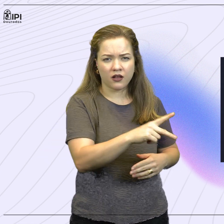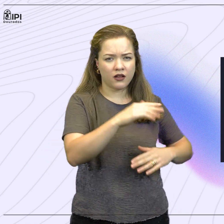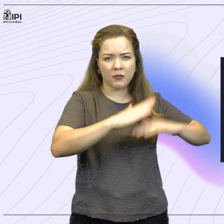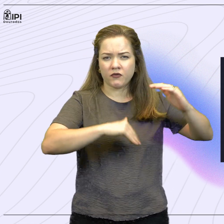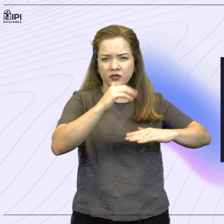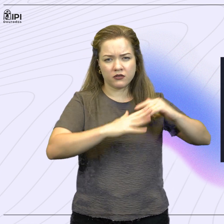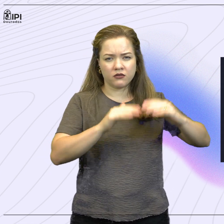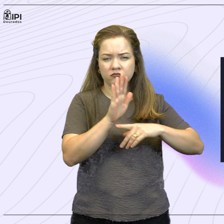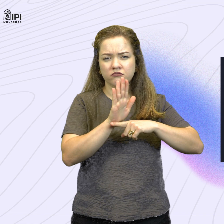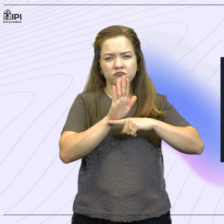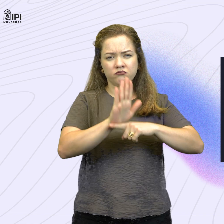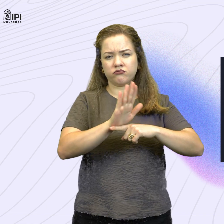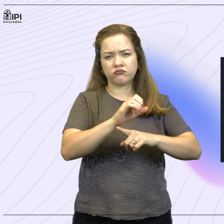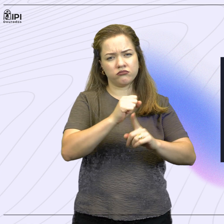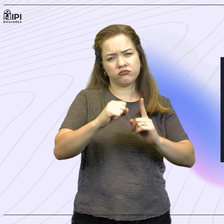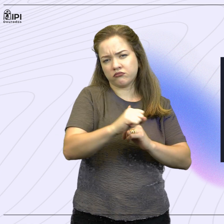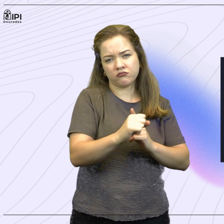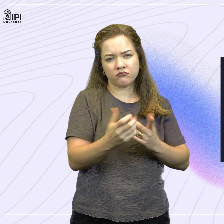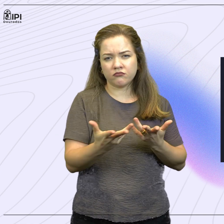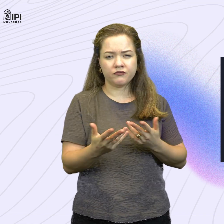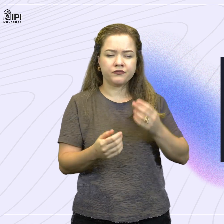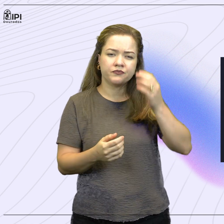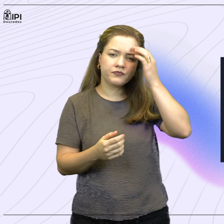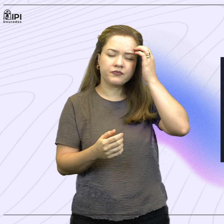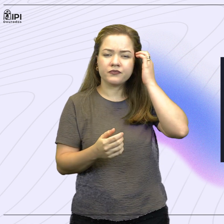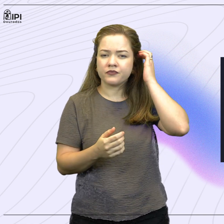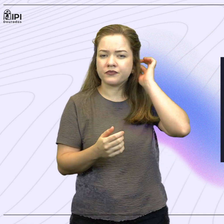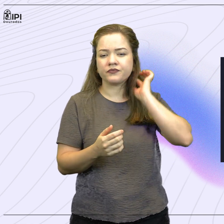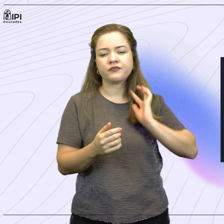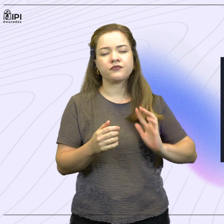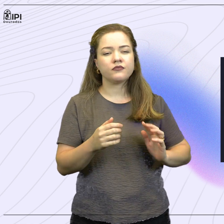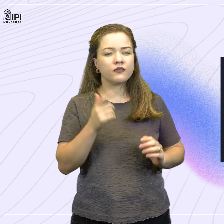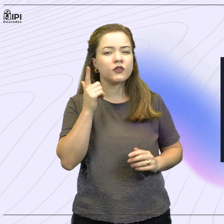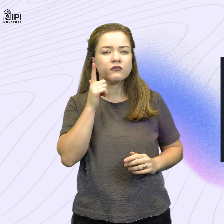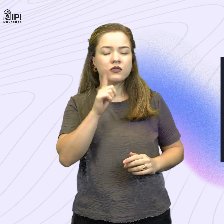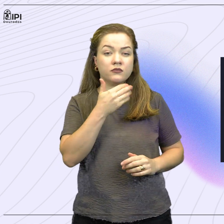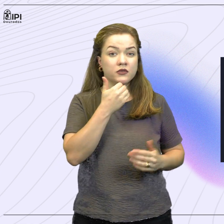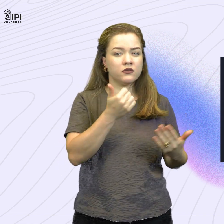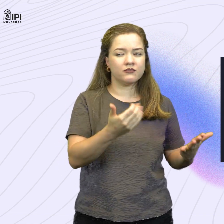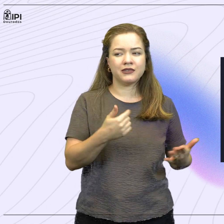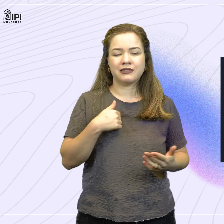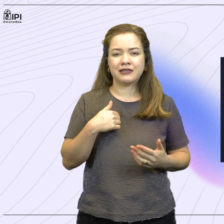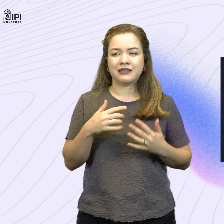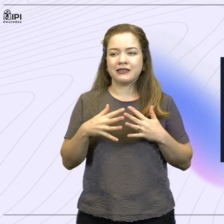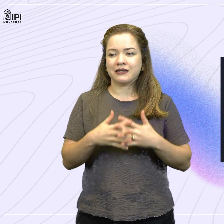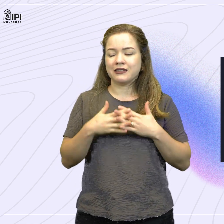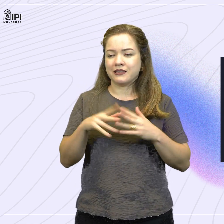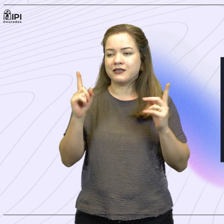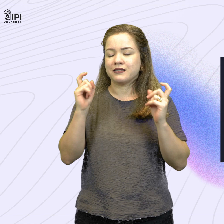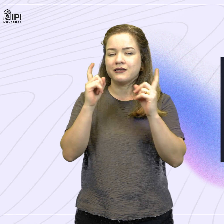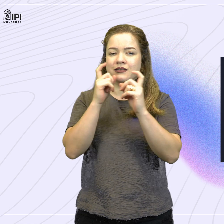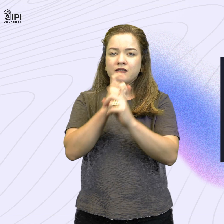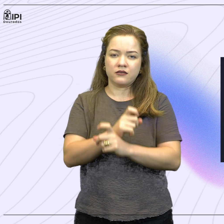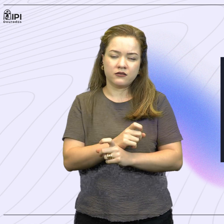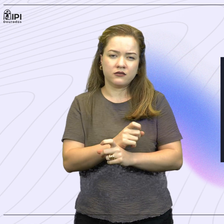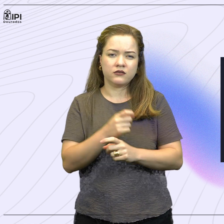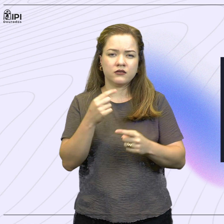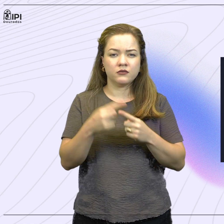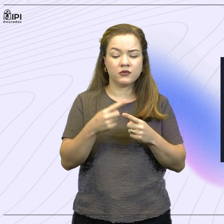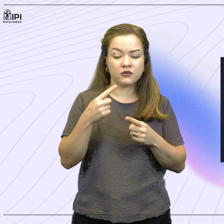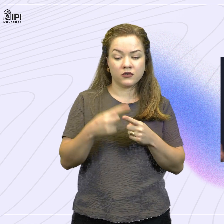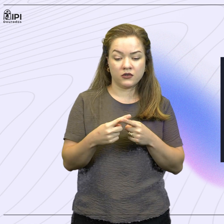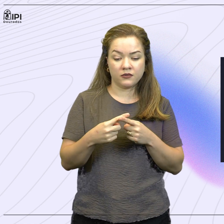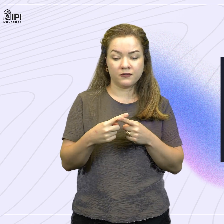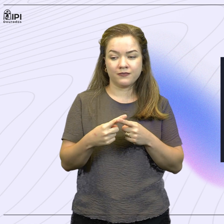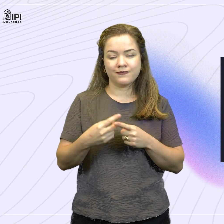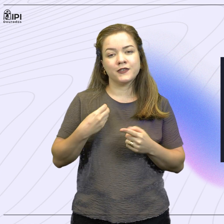assistente social, né? E ela consegue ter mais traquejo com isso. Eu tenho dificuldades, porque acho que